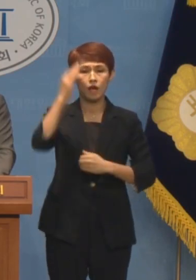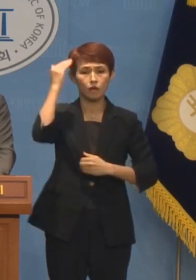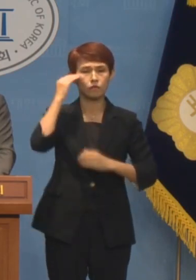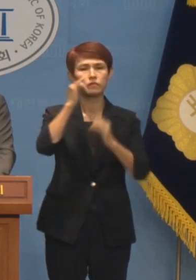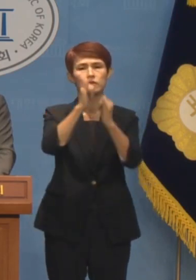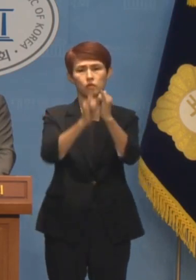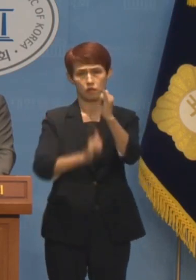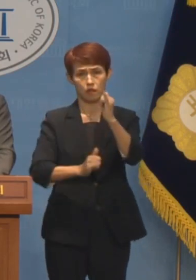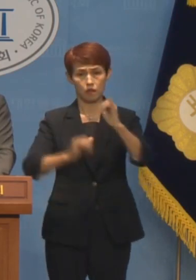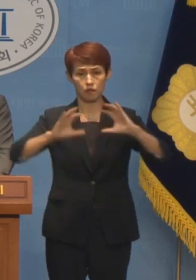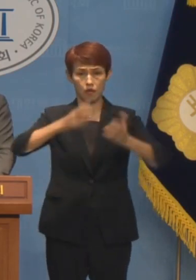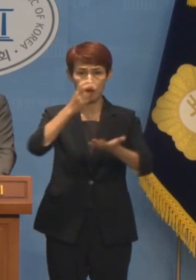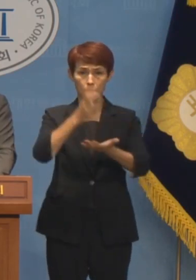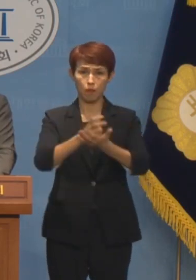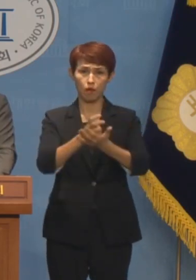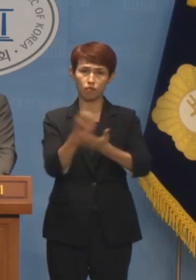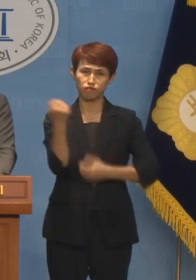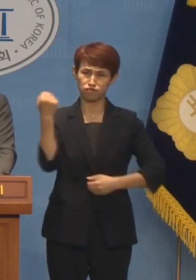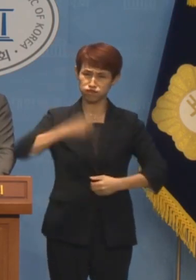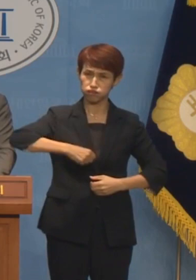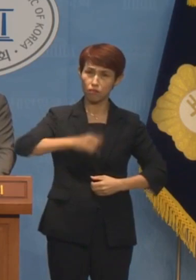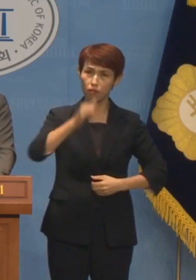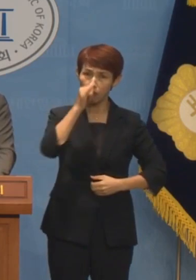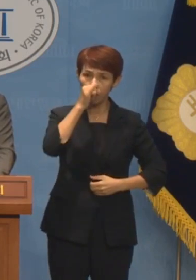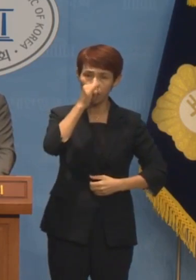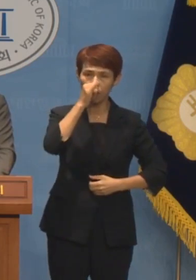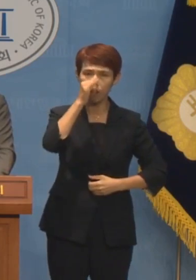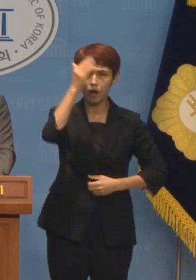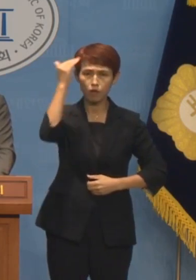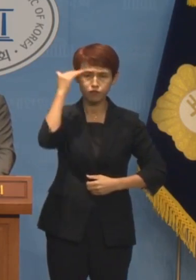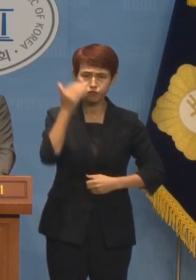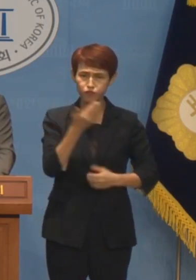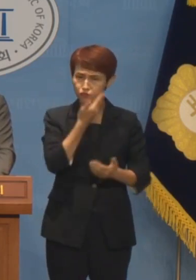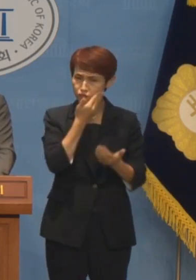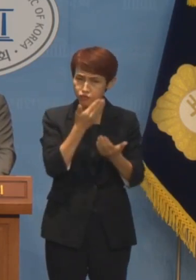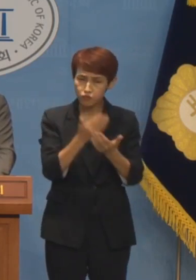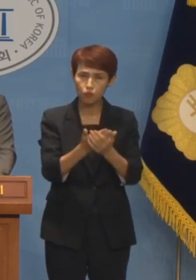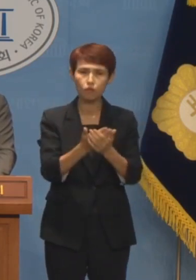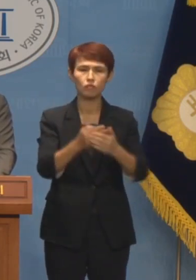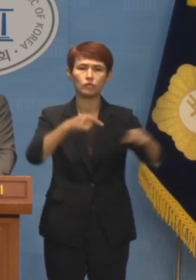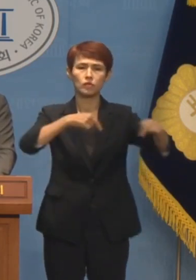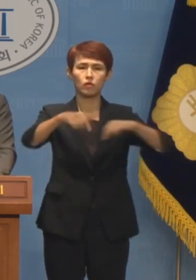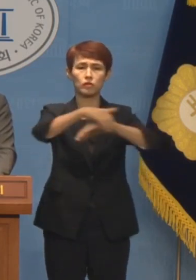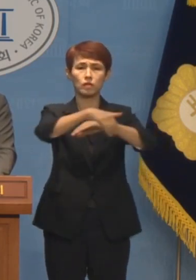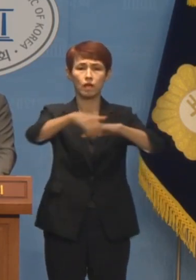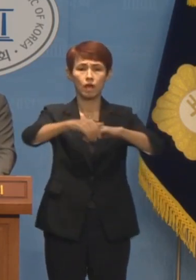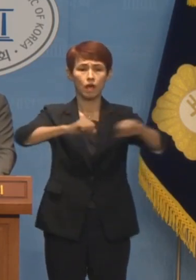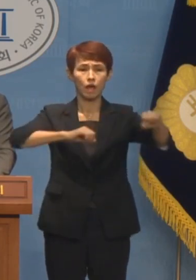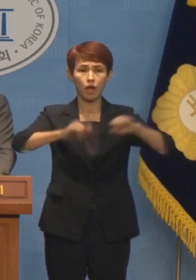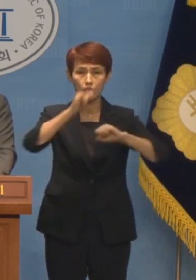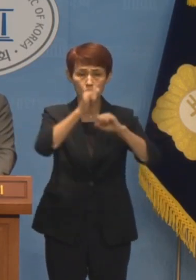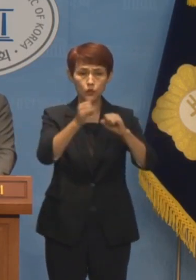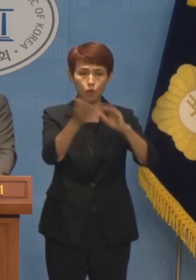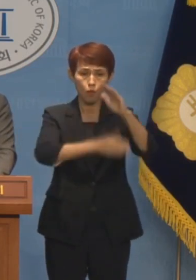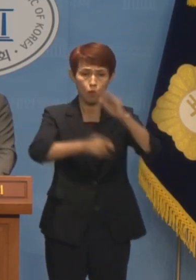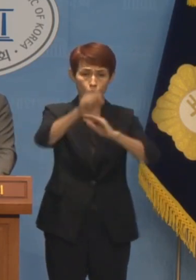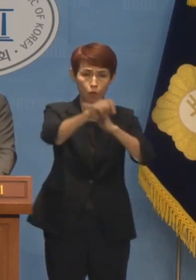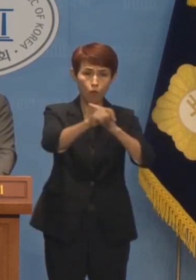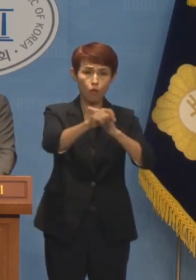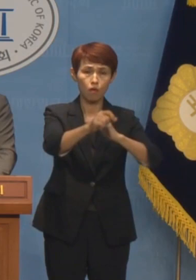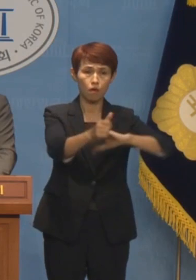헌법을 정면으로 부정하는 이들이 대한민국의 주요 정책을 수립하고 시행하는 주요 공직에